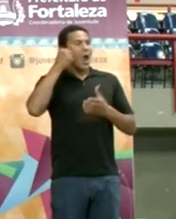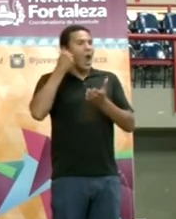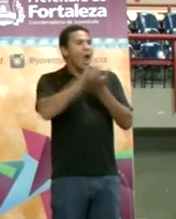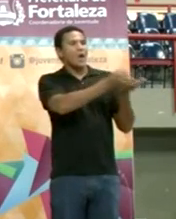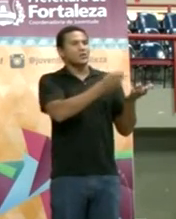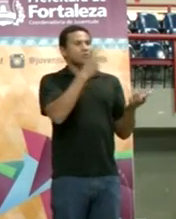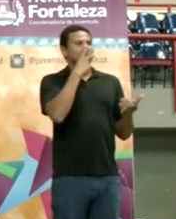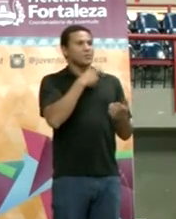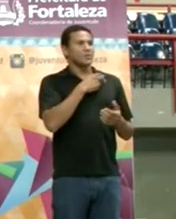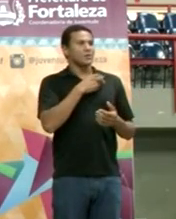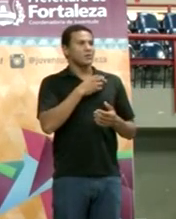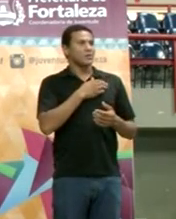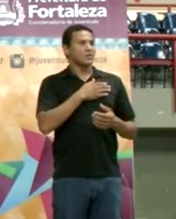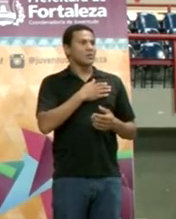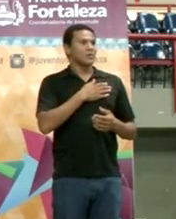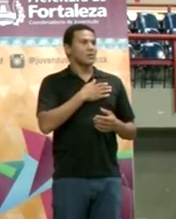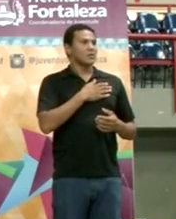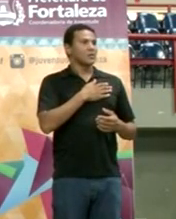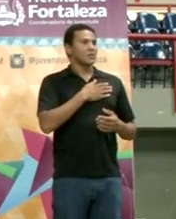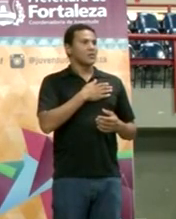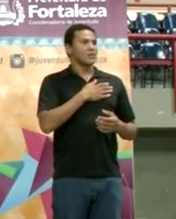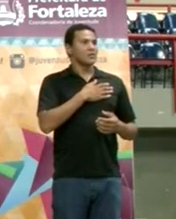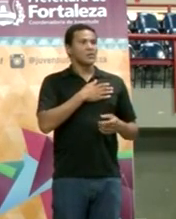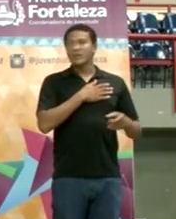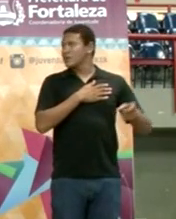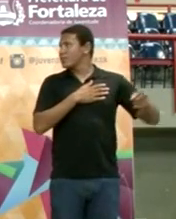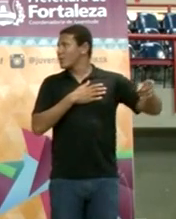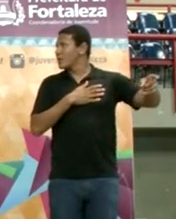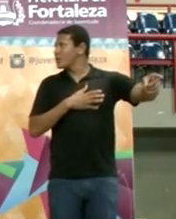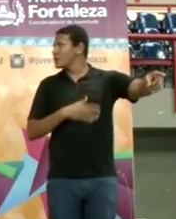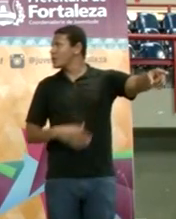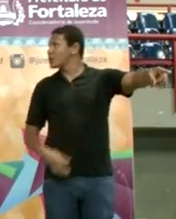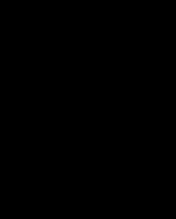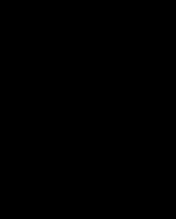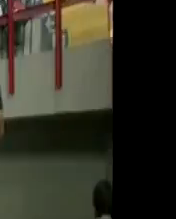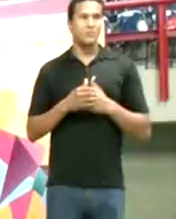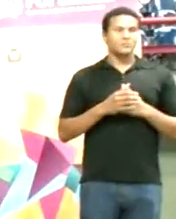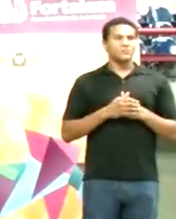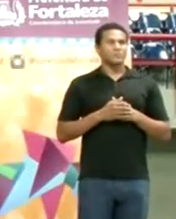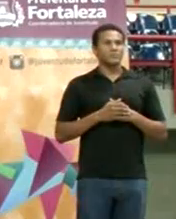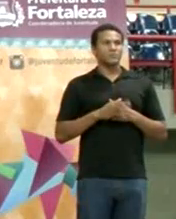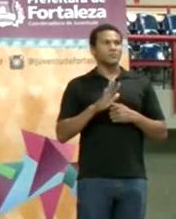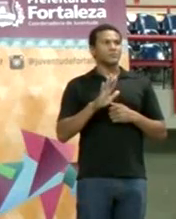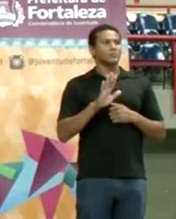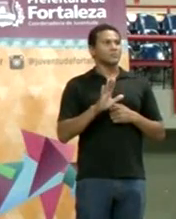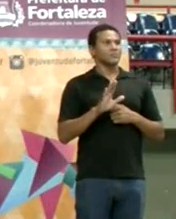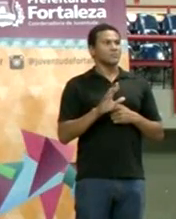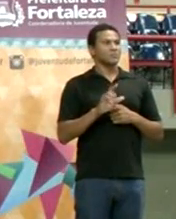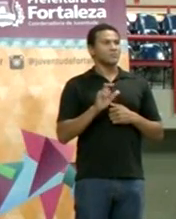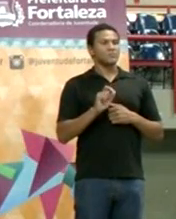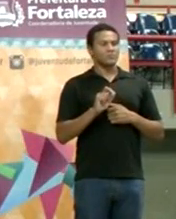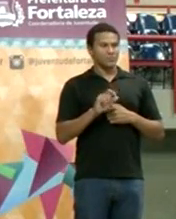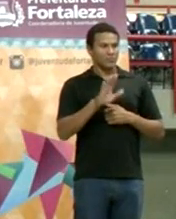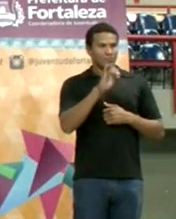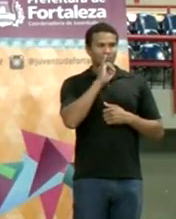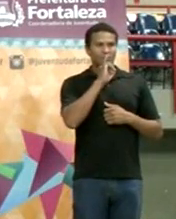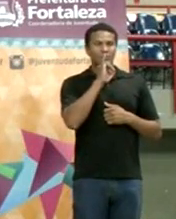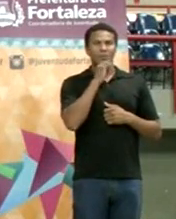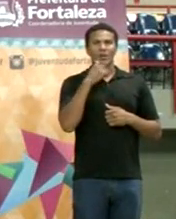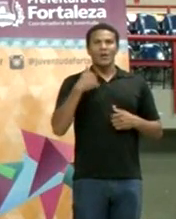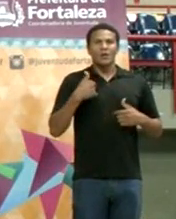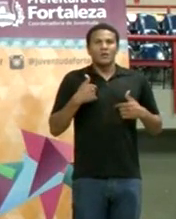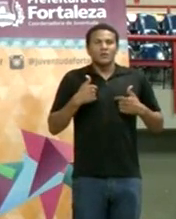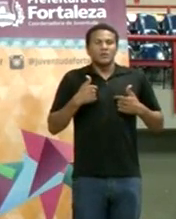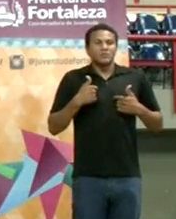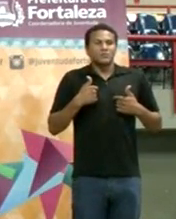Eu posso expulsar algum de vocês aqui desse espaço? Eu não tenho. Eu sou